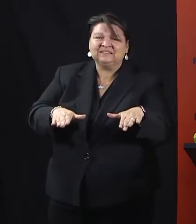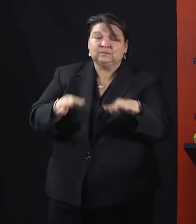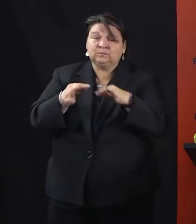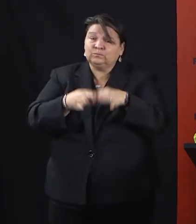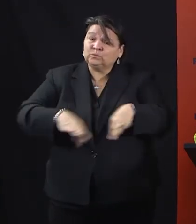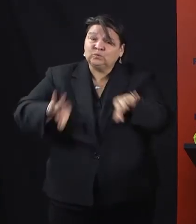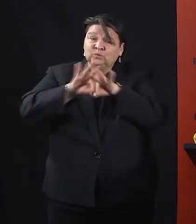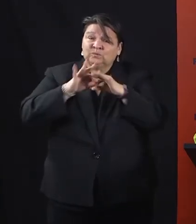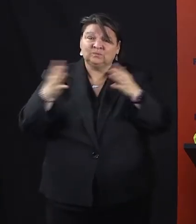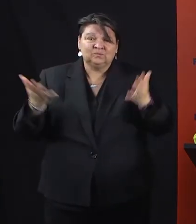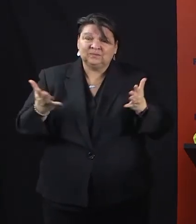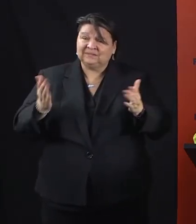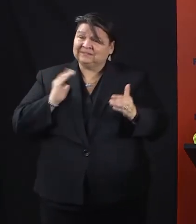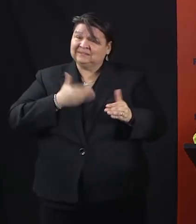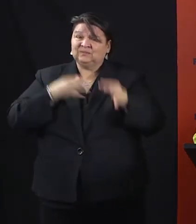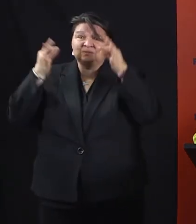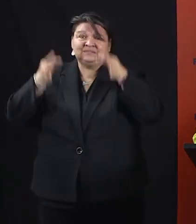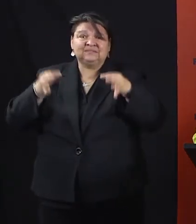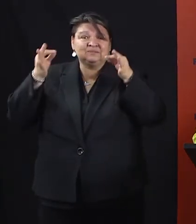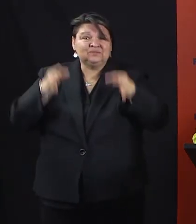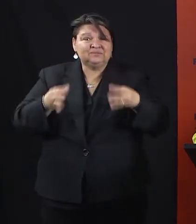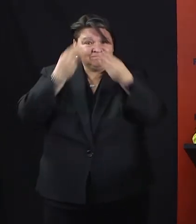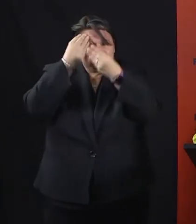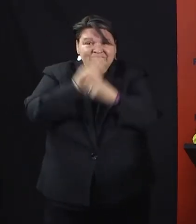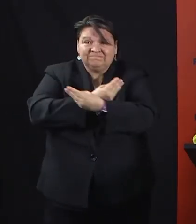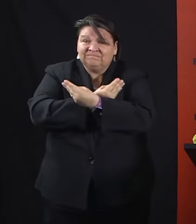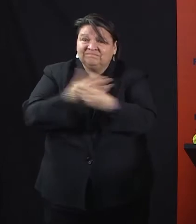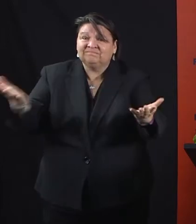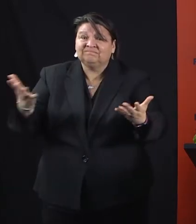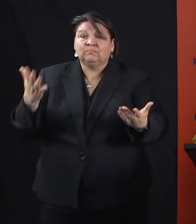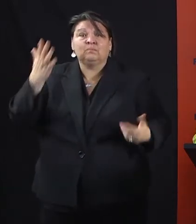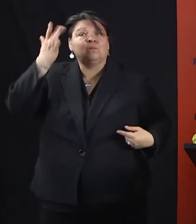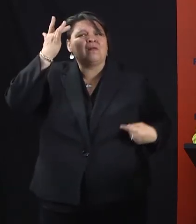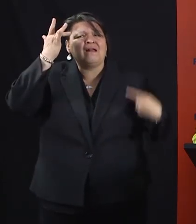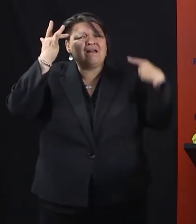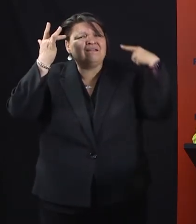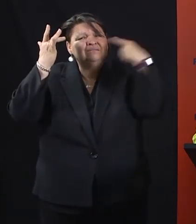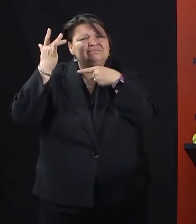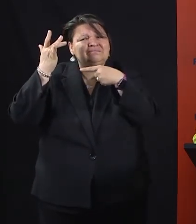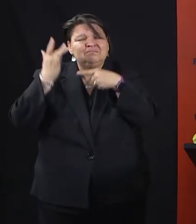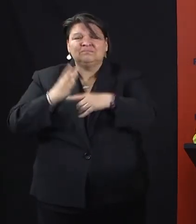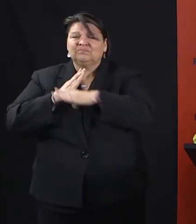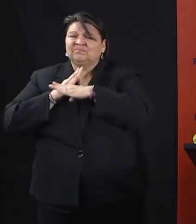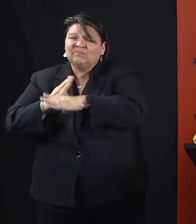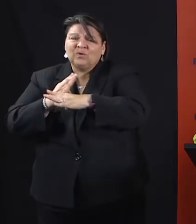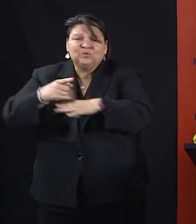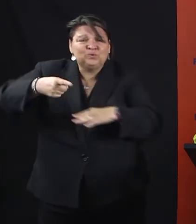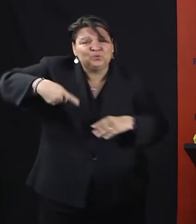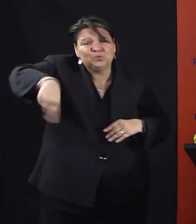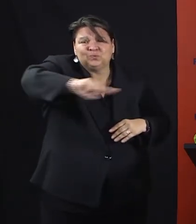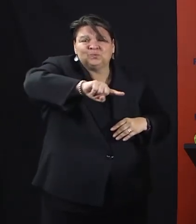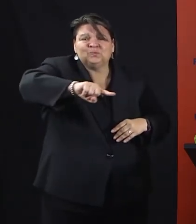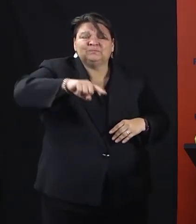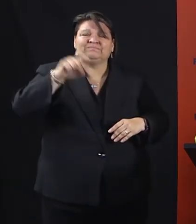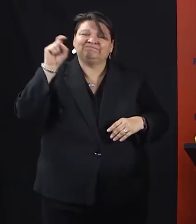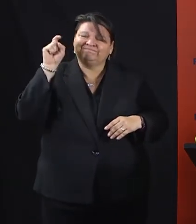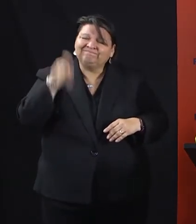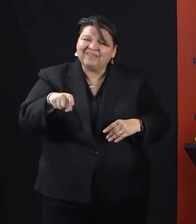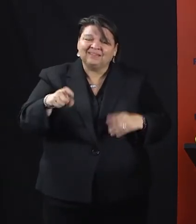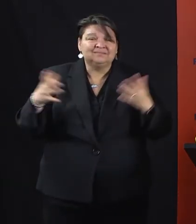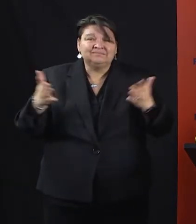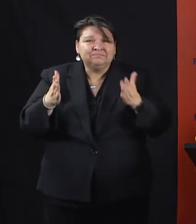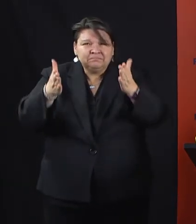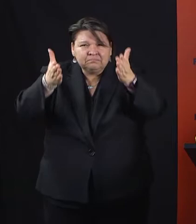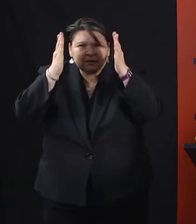our citizens, and listening to medical professionals. Las acciones que está tomando la ciudad y la declaración de que se